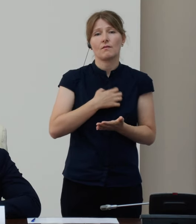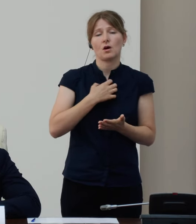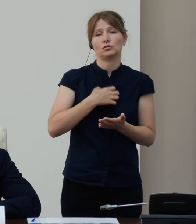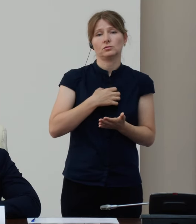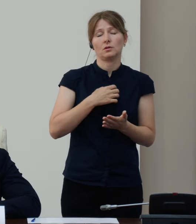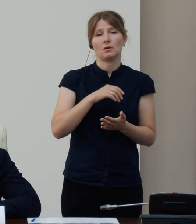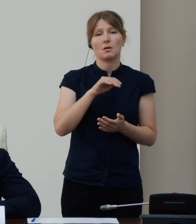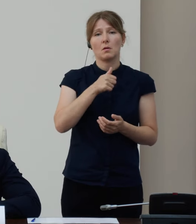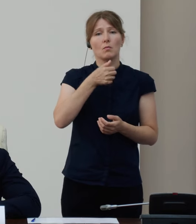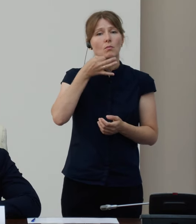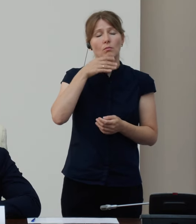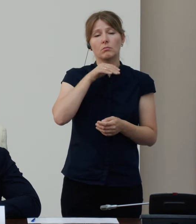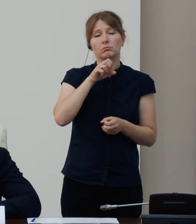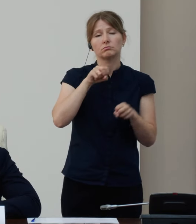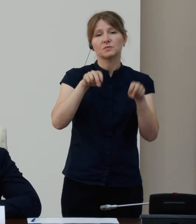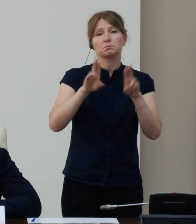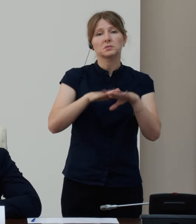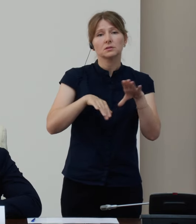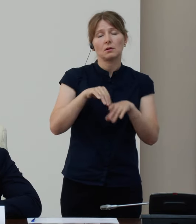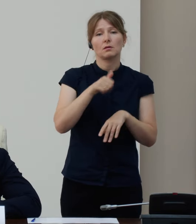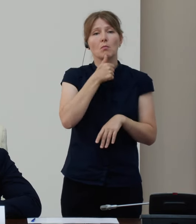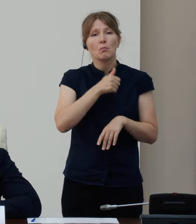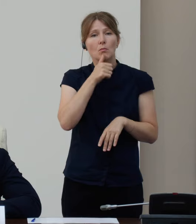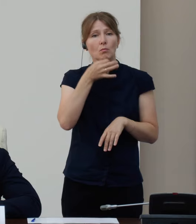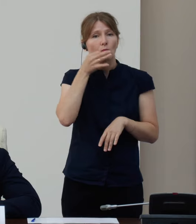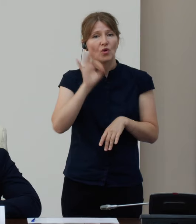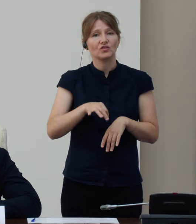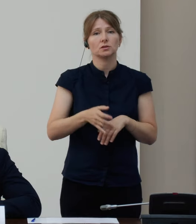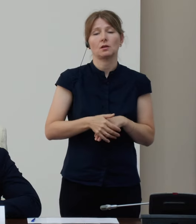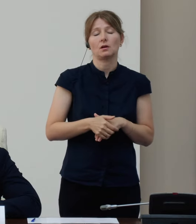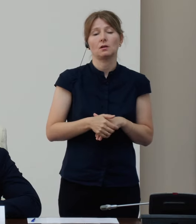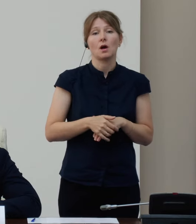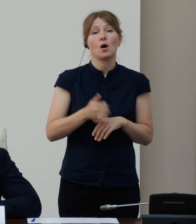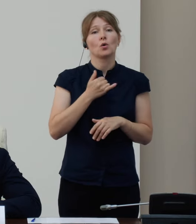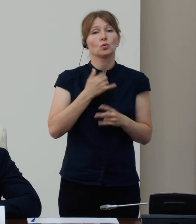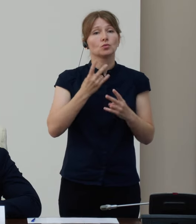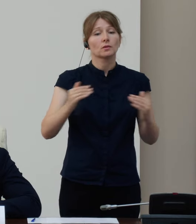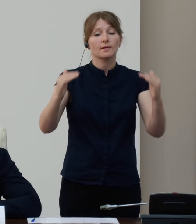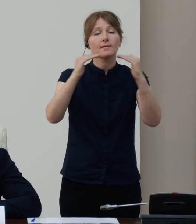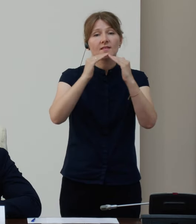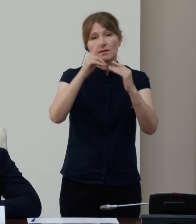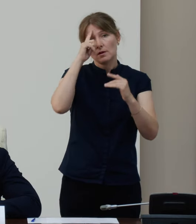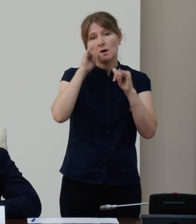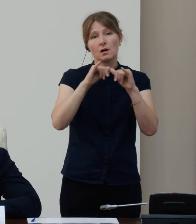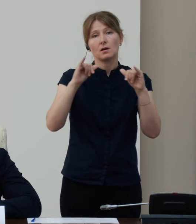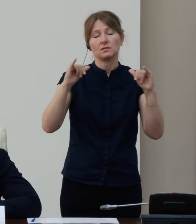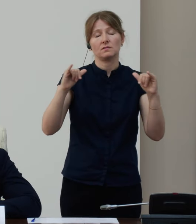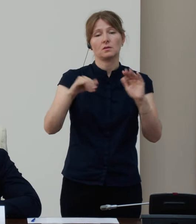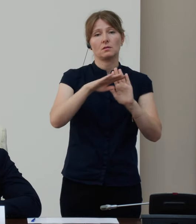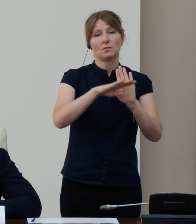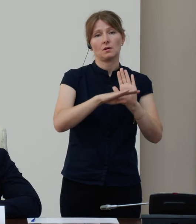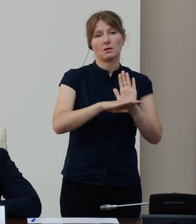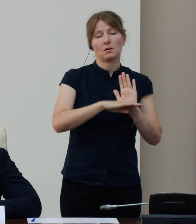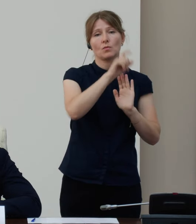dezvoltăm. Noi nu avem claritate despre nivelul de dezvoltare a competențelor în sistem.